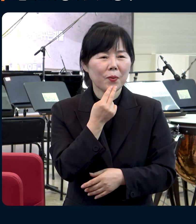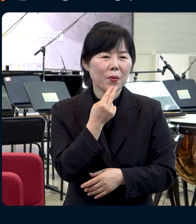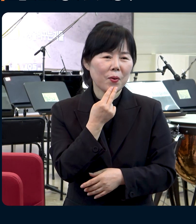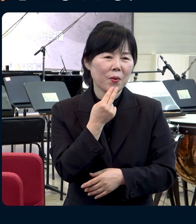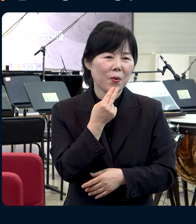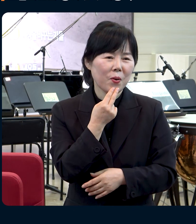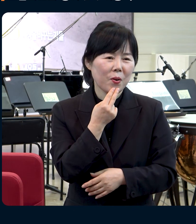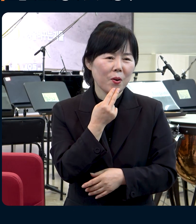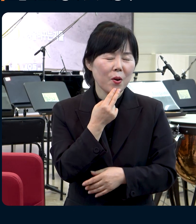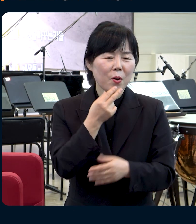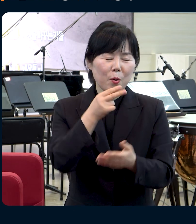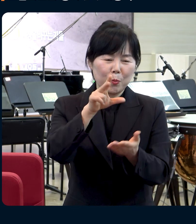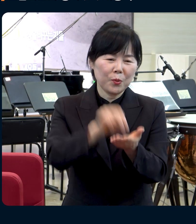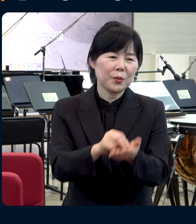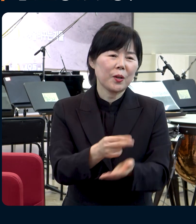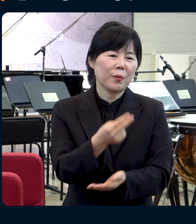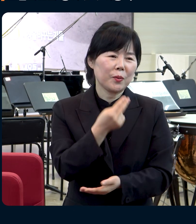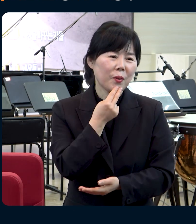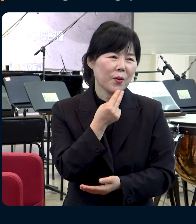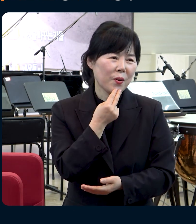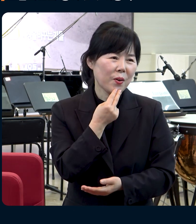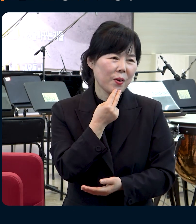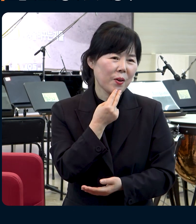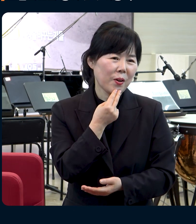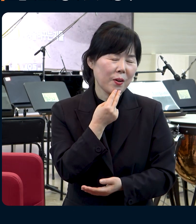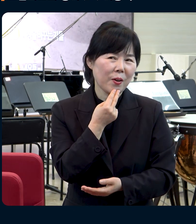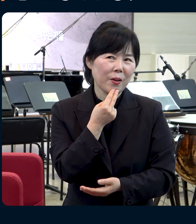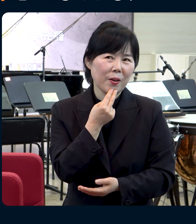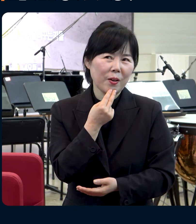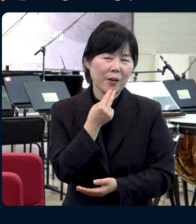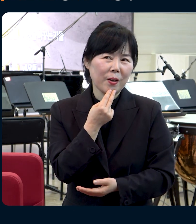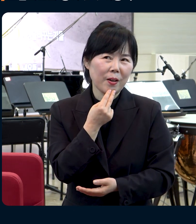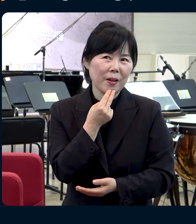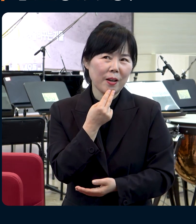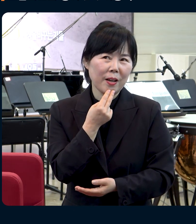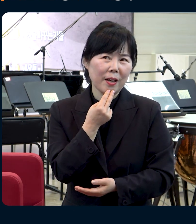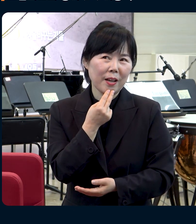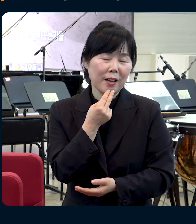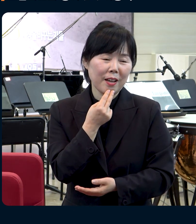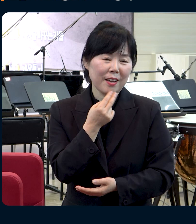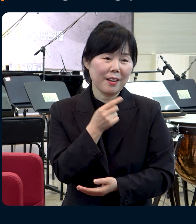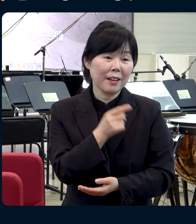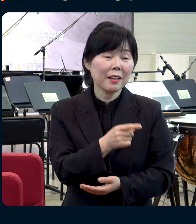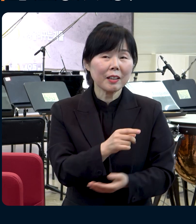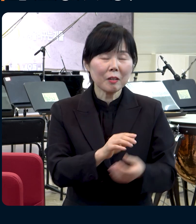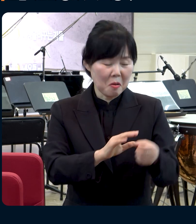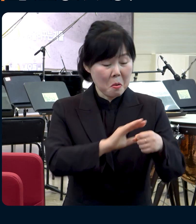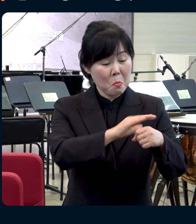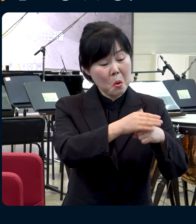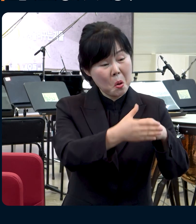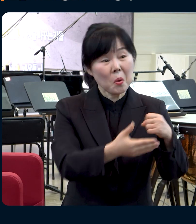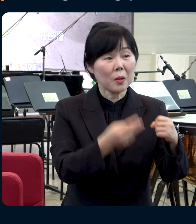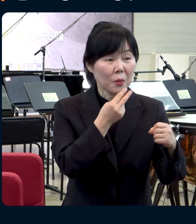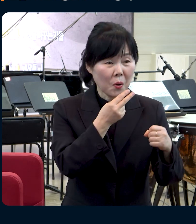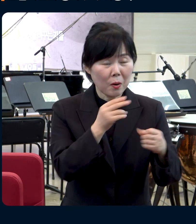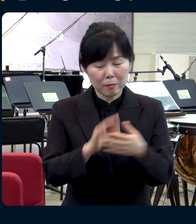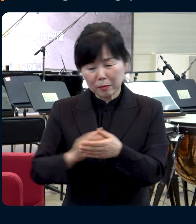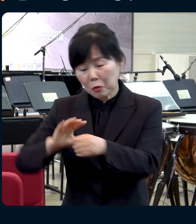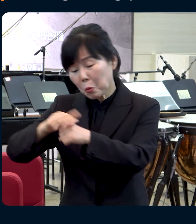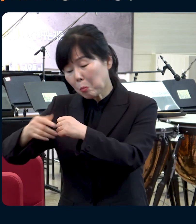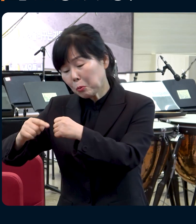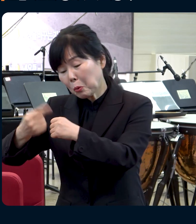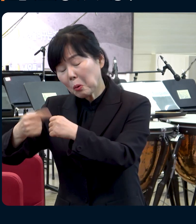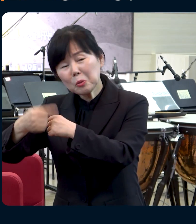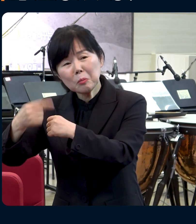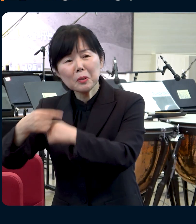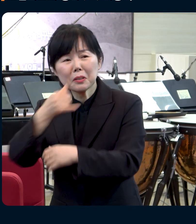누구한테 내놔도 참 자랑스럽고 이런 삶 되기 원합니다. 옆에 분들은 너무너무 잘 되고 자녀는 너무 잘 된다는데 내 자녀는